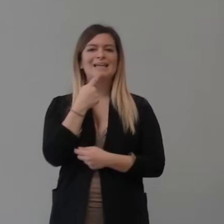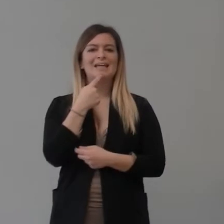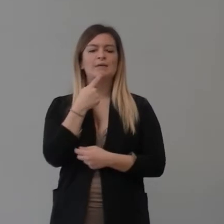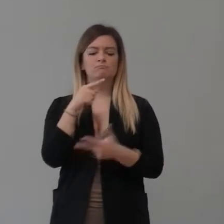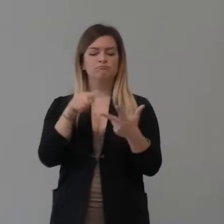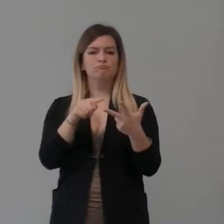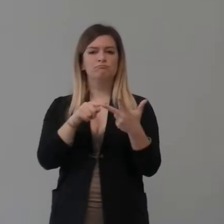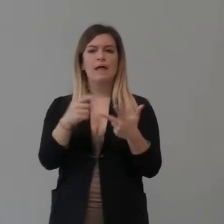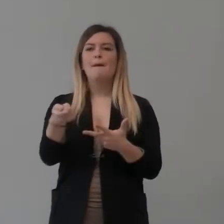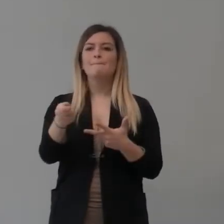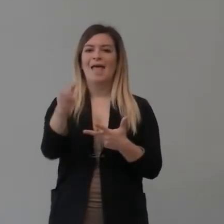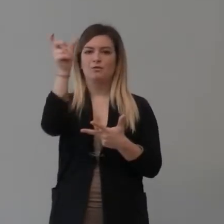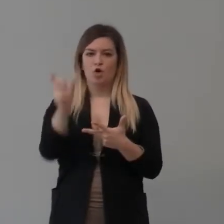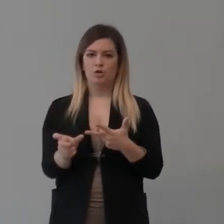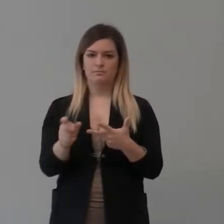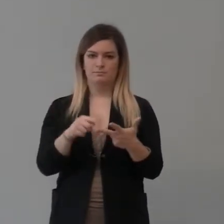Versetti 6 e 7.